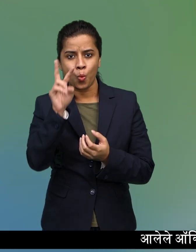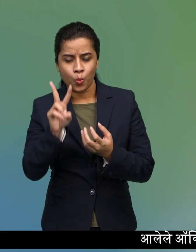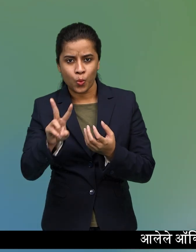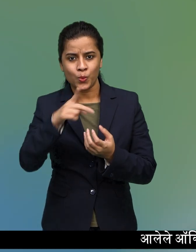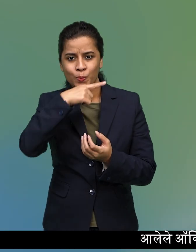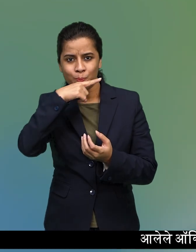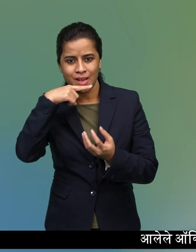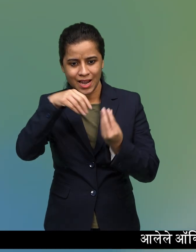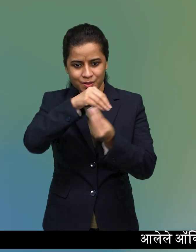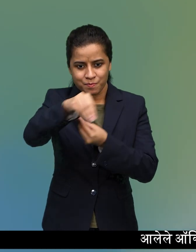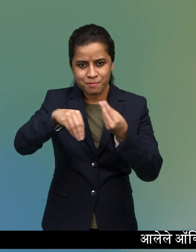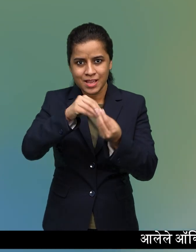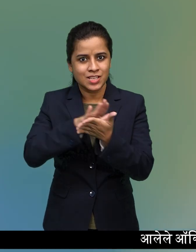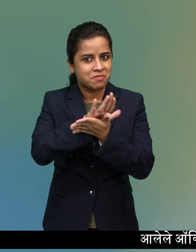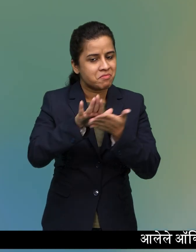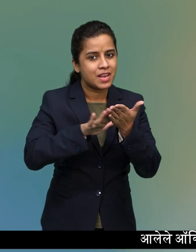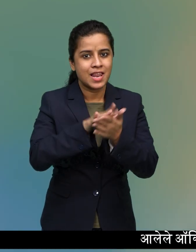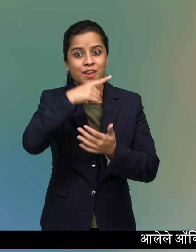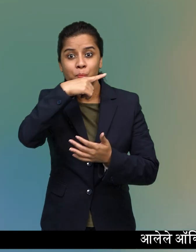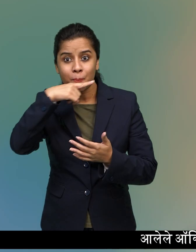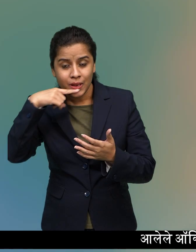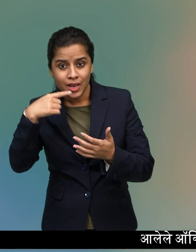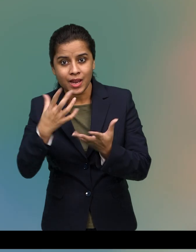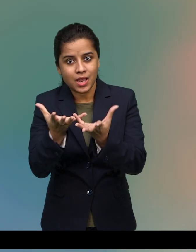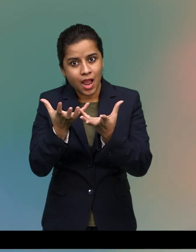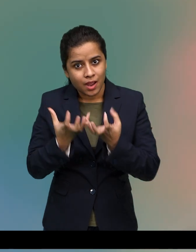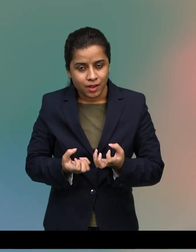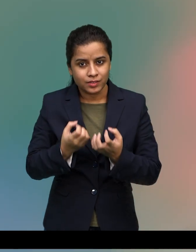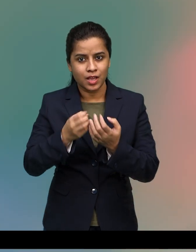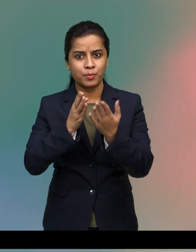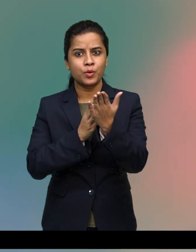आलेले ऑक्सिजन विरहित रक्त पोहोचवते. हे रक्त